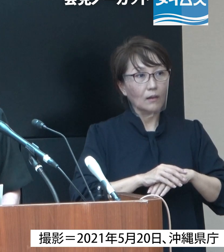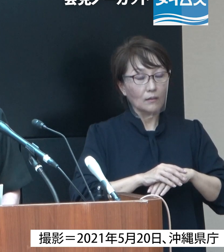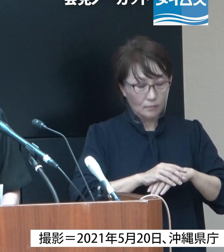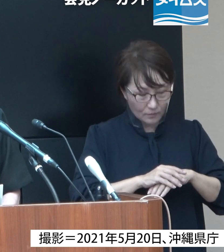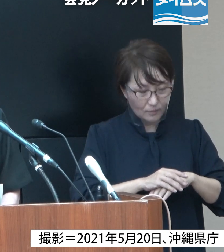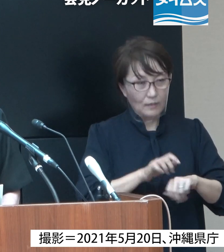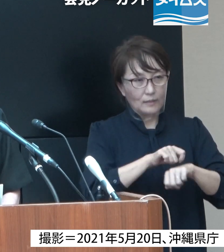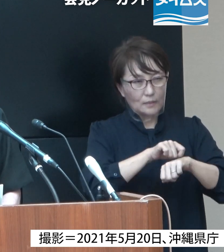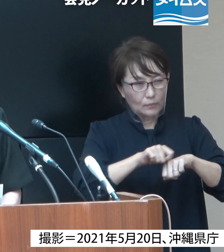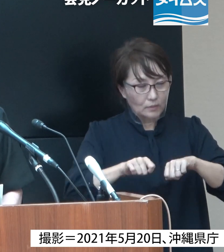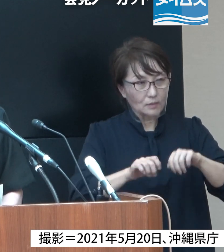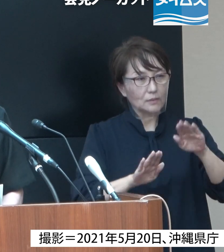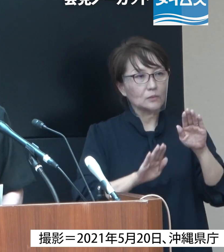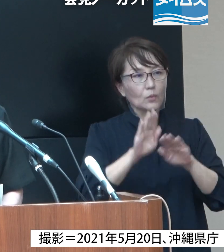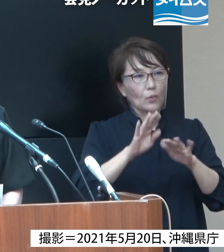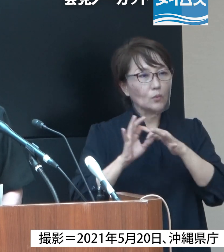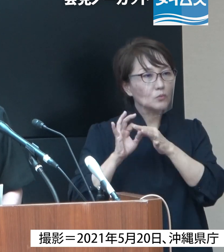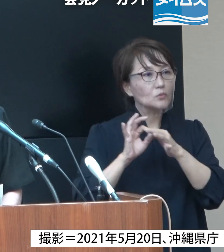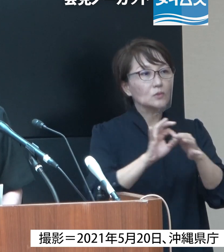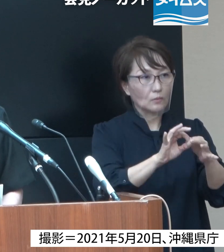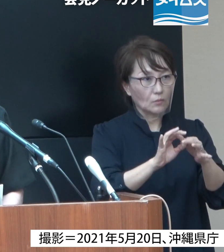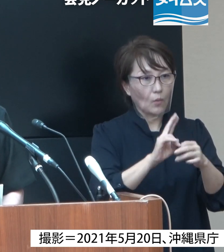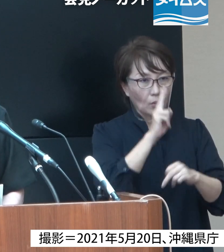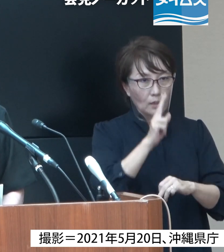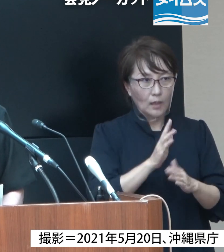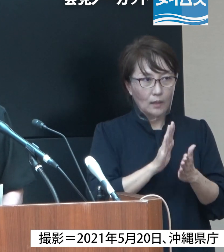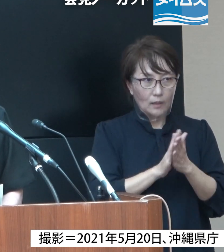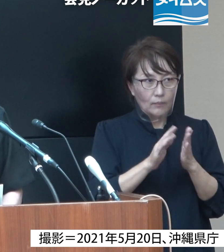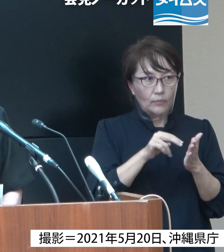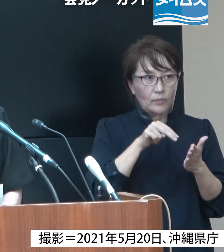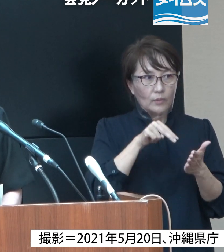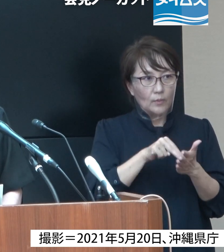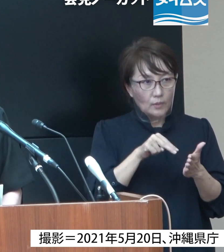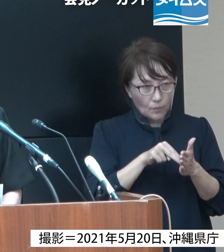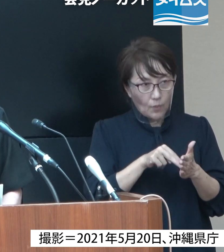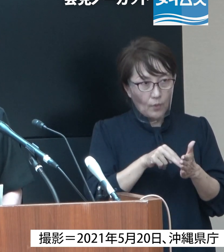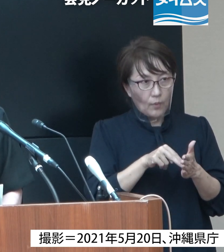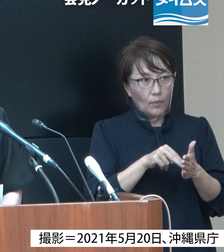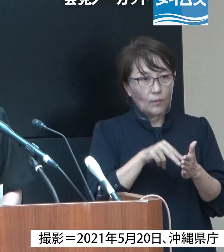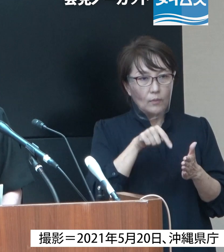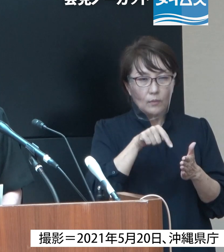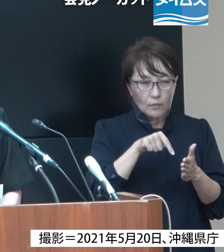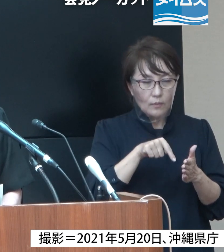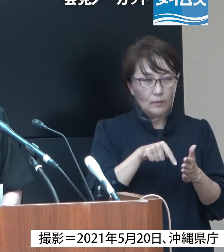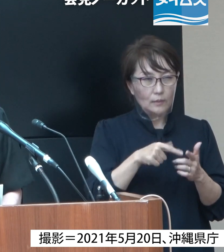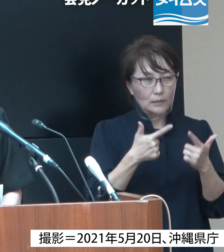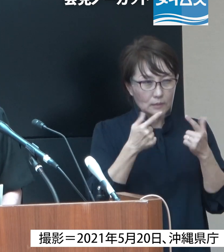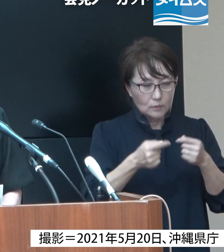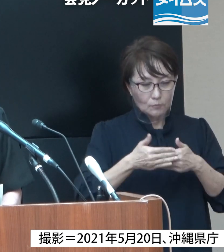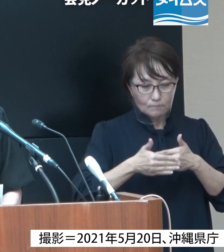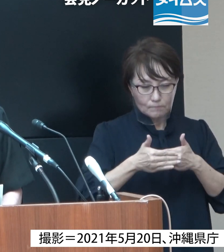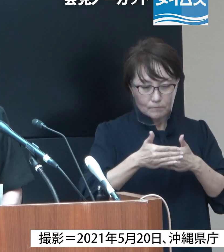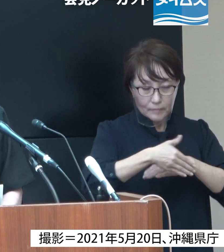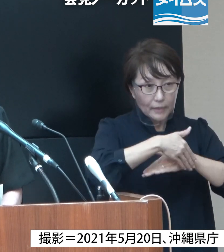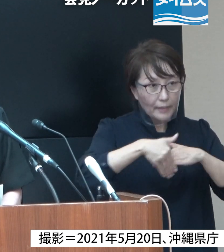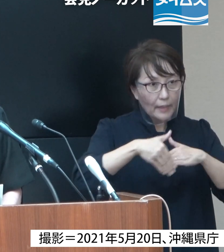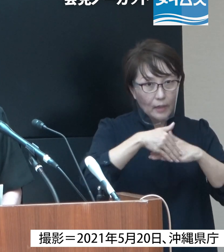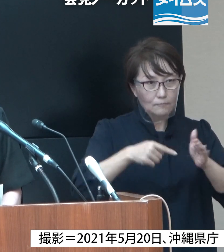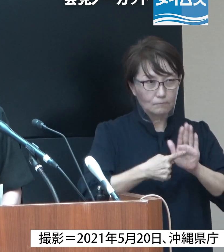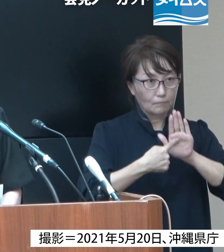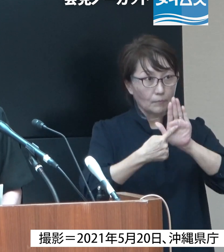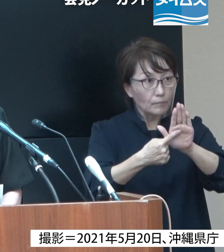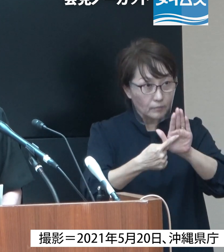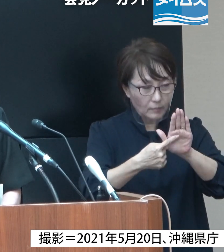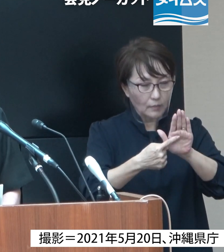状況が続いているということもあるので、沖縄県としてもそこはしっかり明確なビジョンを示していただきつつ、あ